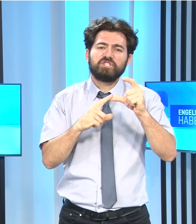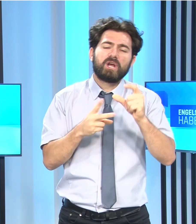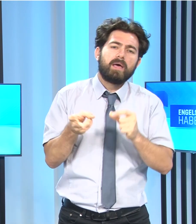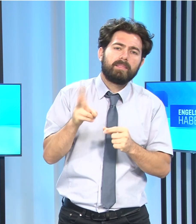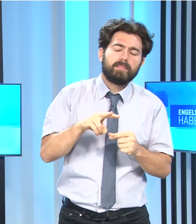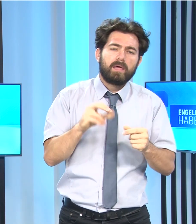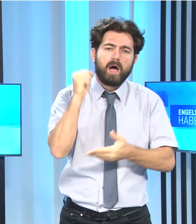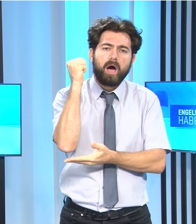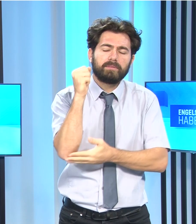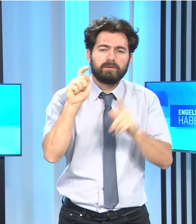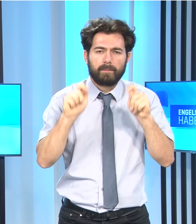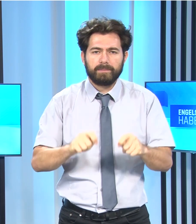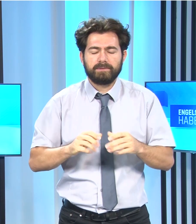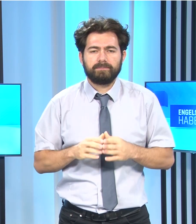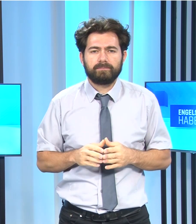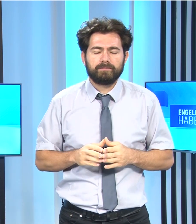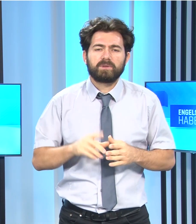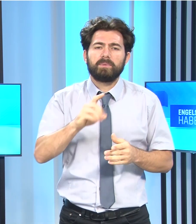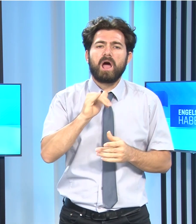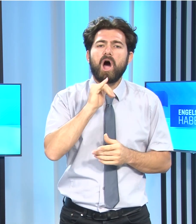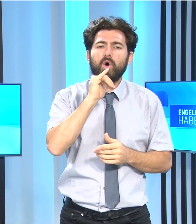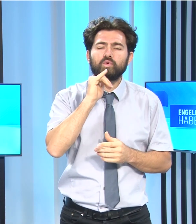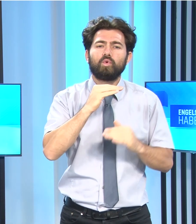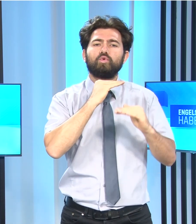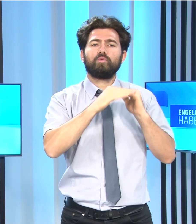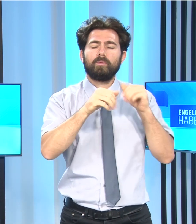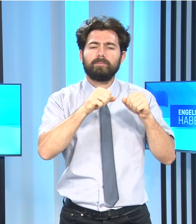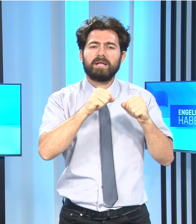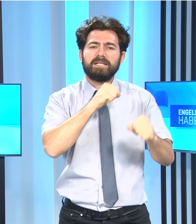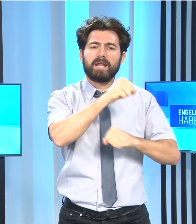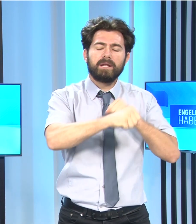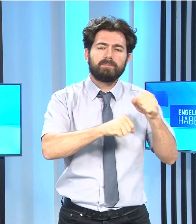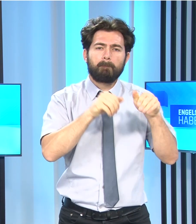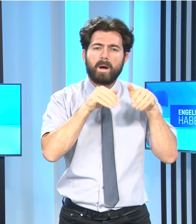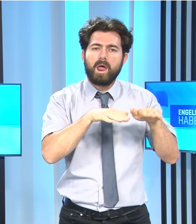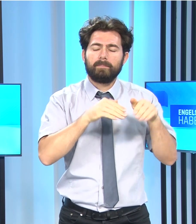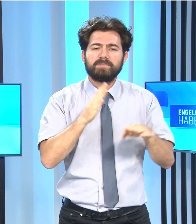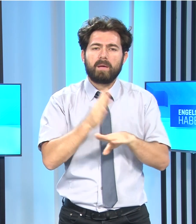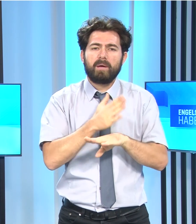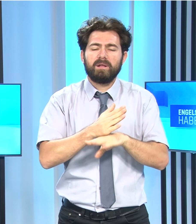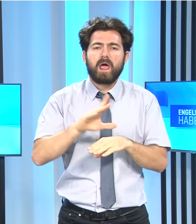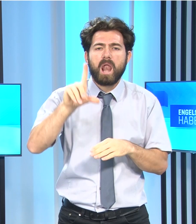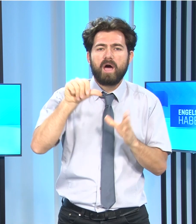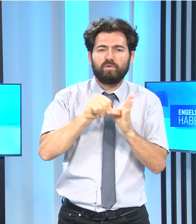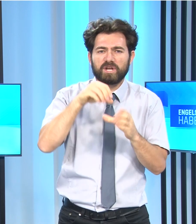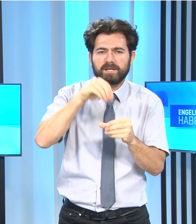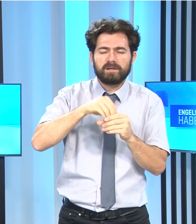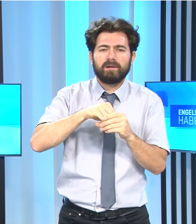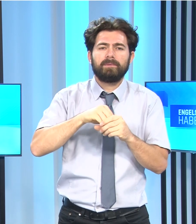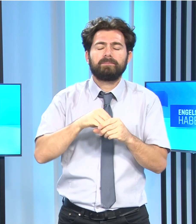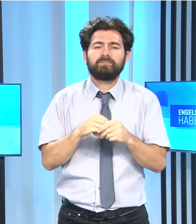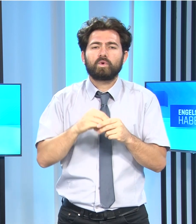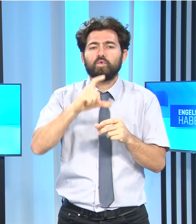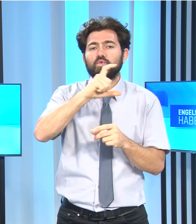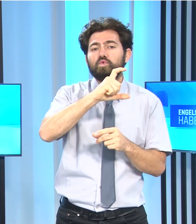gerçekleştirildi. 1 Ağustos Toplumsal Direniş Bayramı dolayısıyla Lefkoşa'da